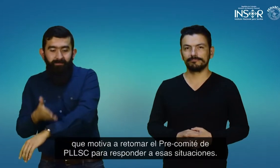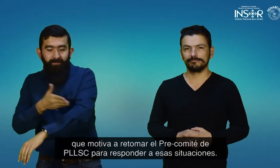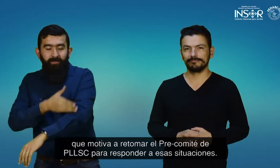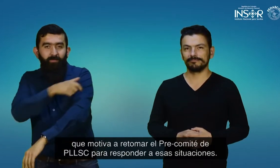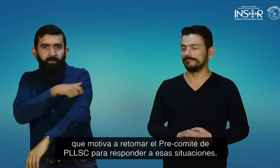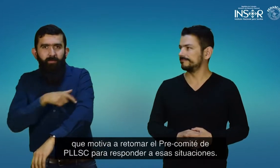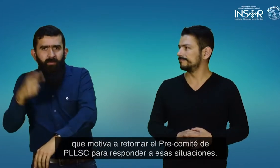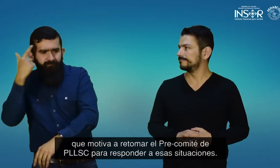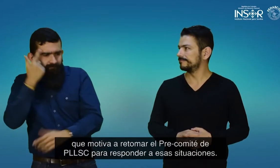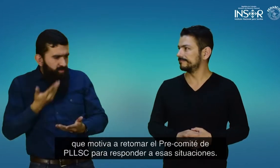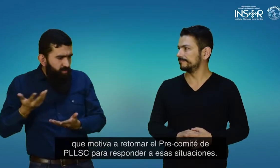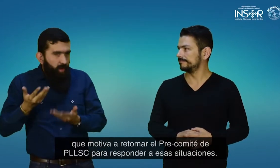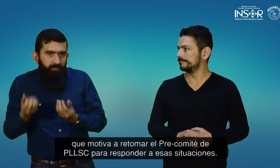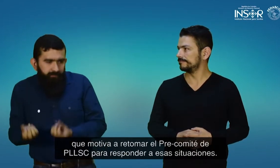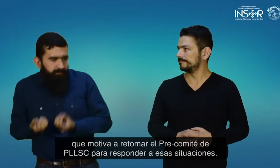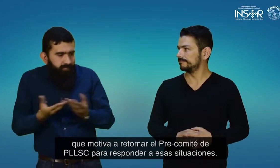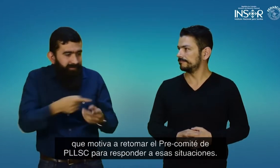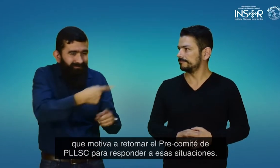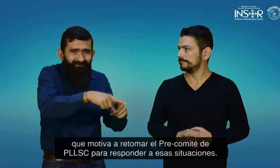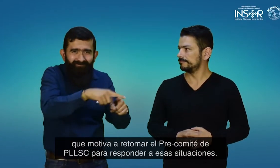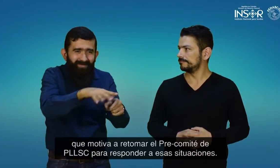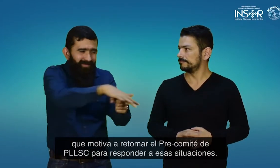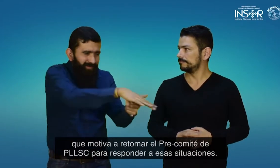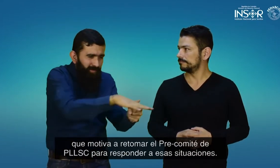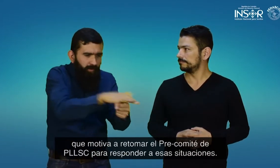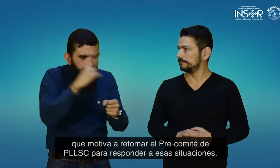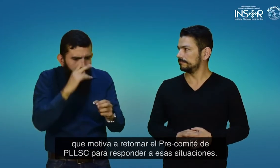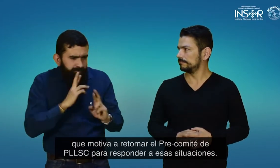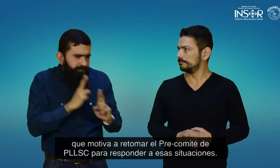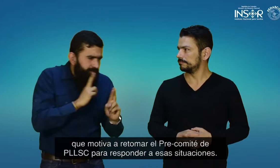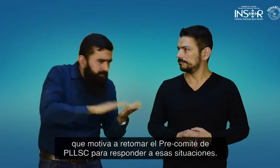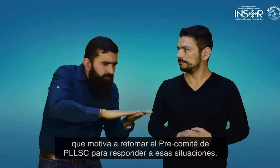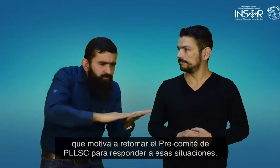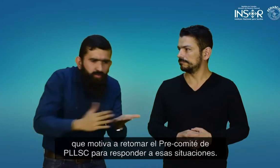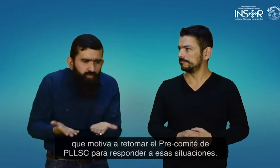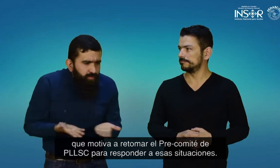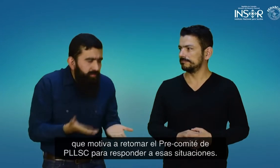sorda. ¿Qué motiva a retomar el Precomité para responder a estas situaciones?